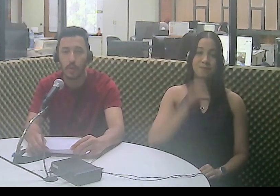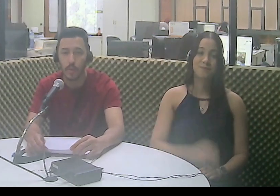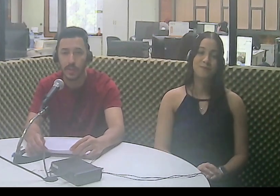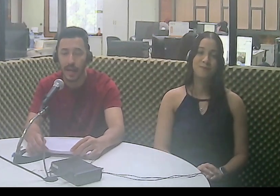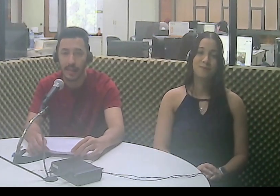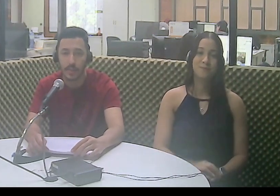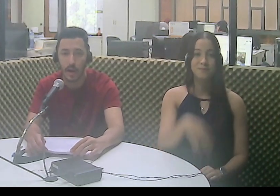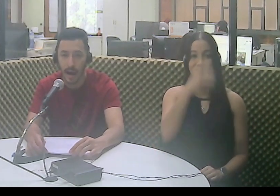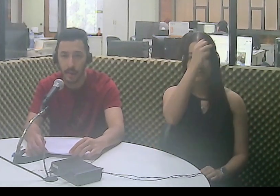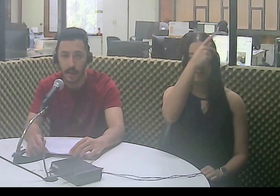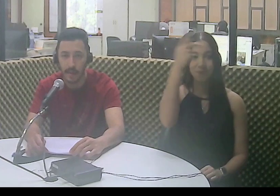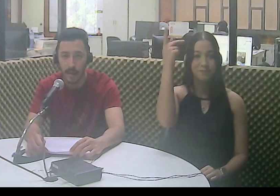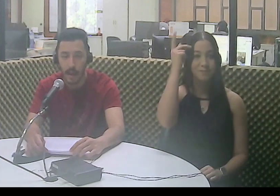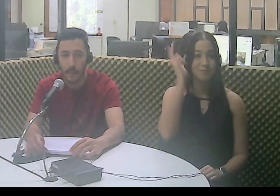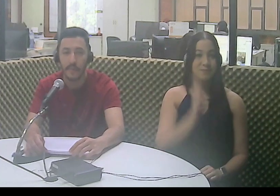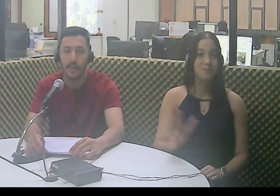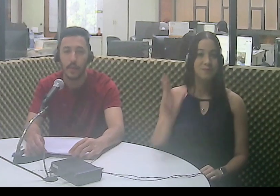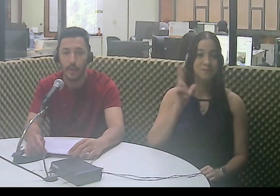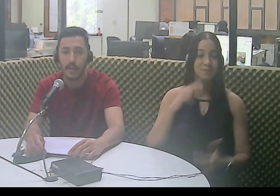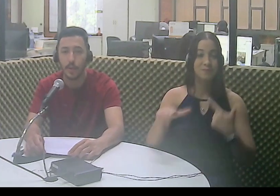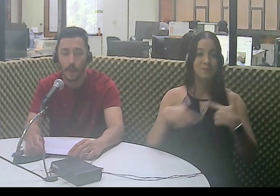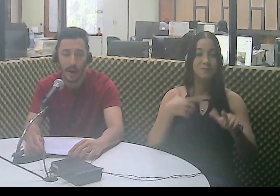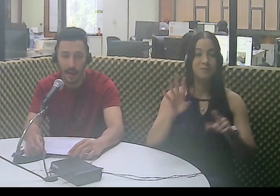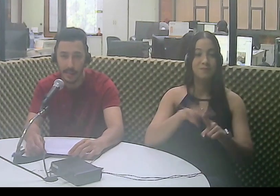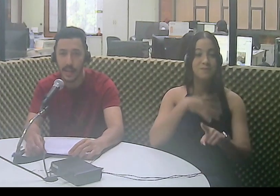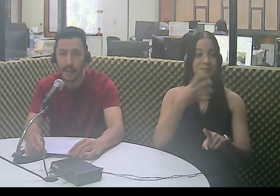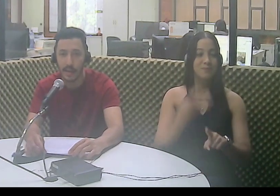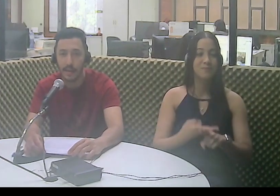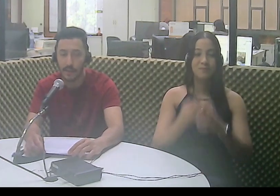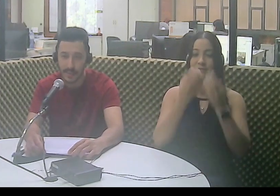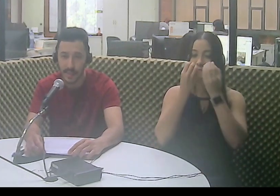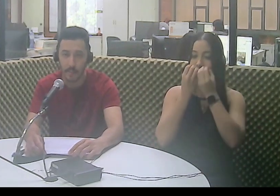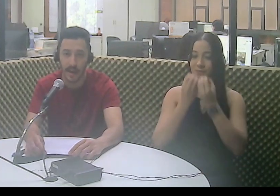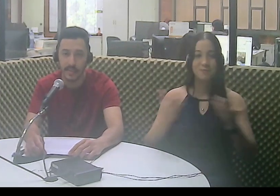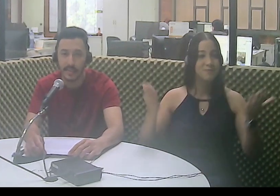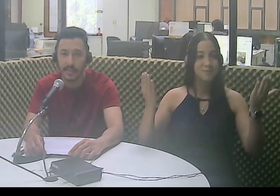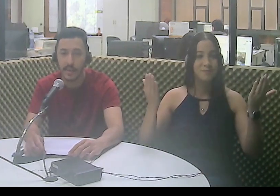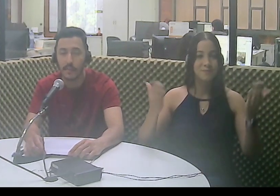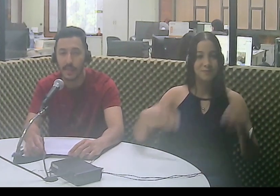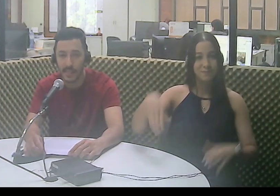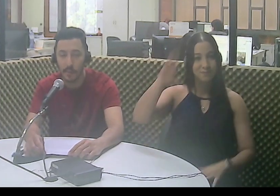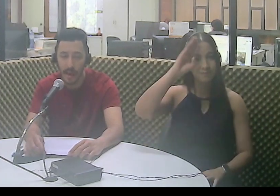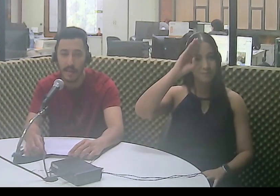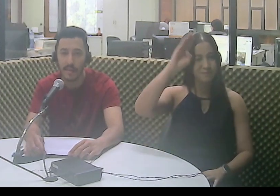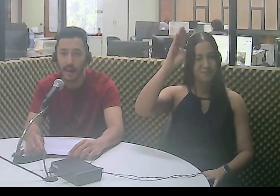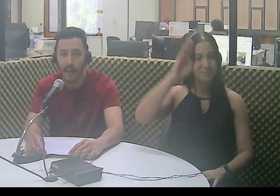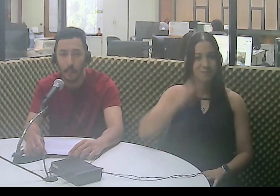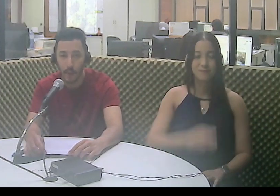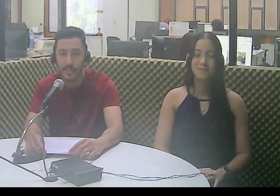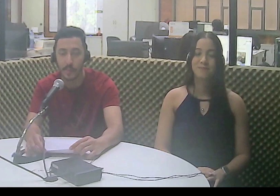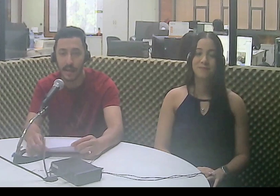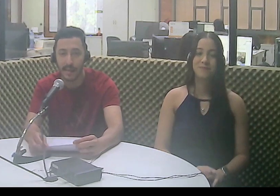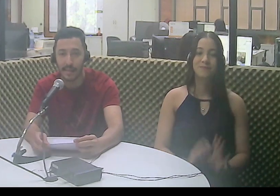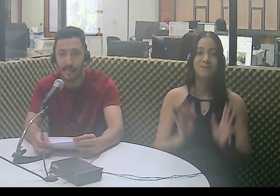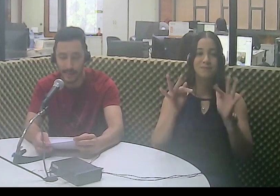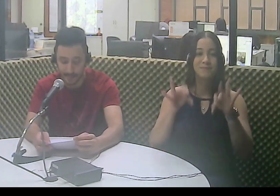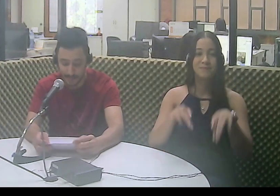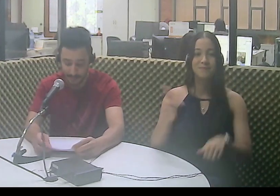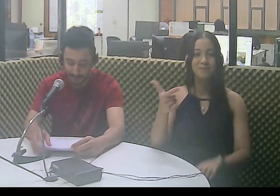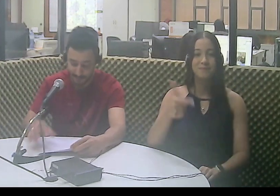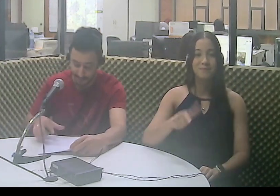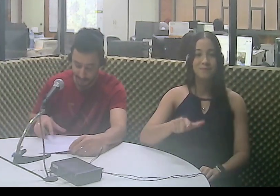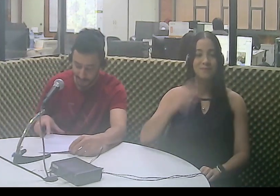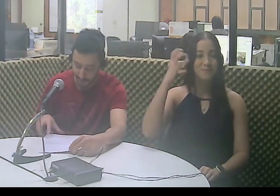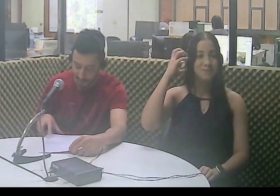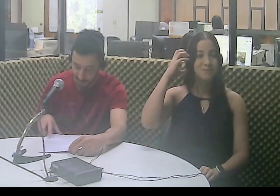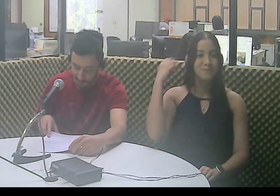Marco Túlio de Castro Kalimann. Prefeitura de Uberlândia. Fazer mais, fazer bem. Até a próxima.